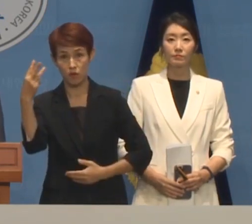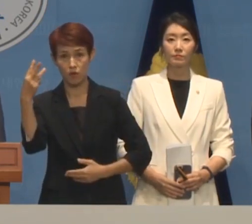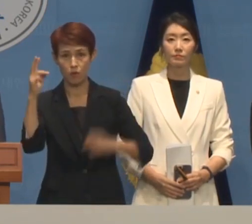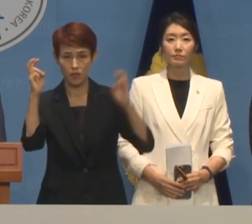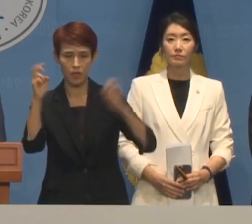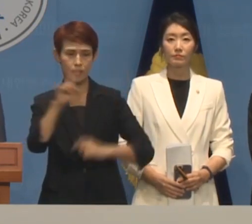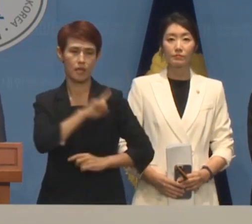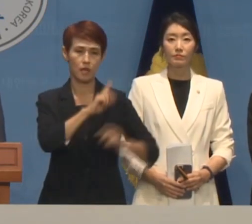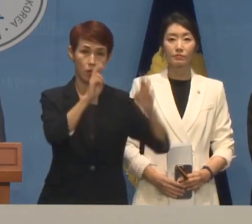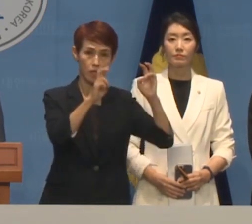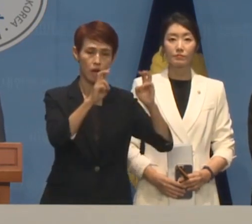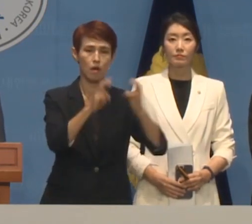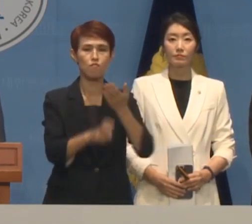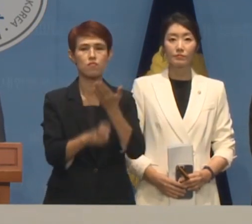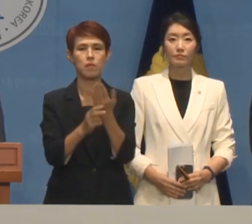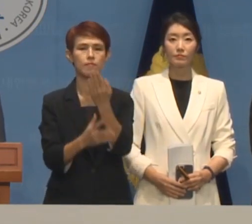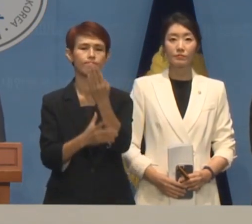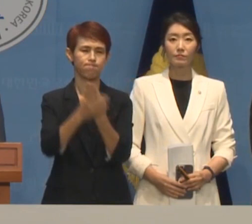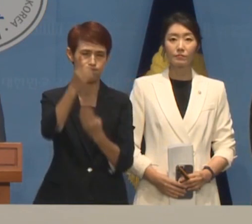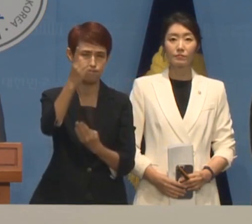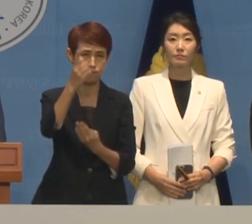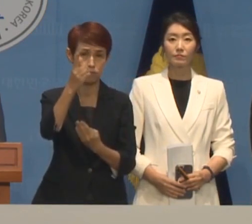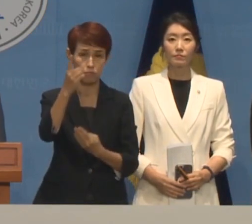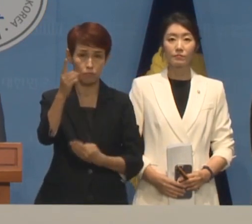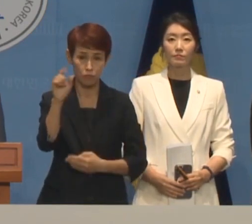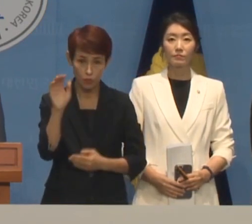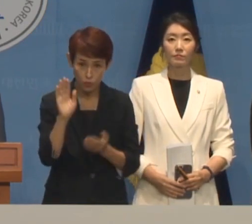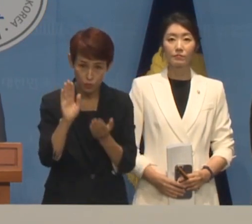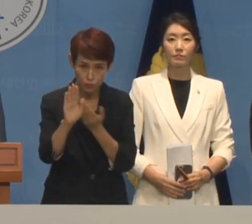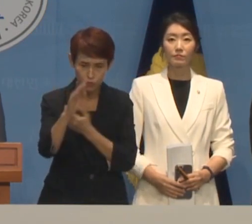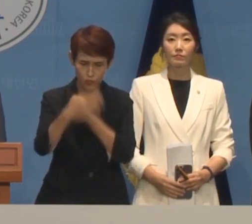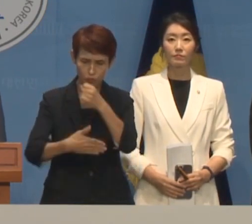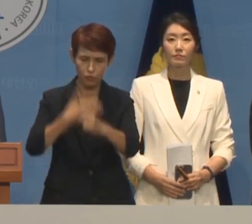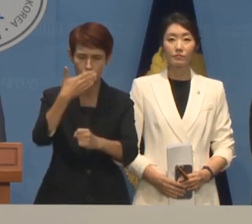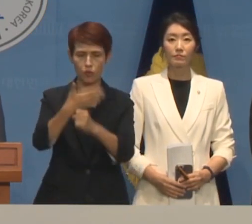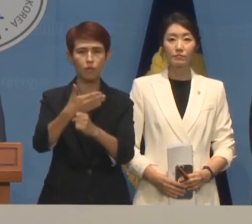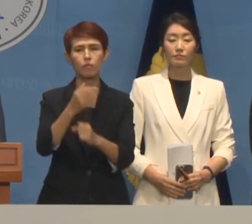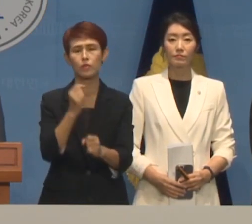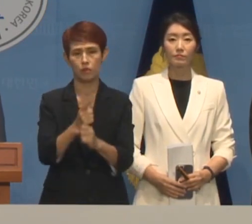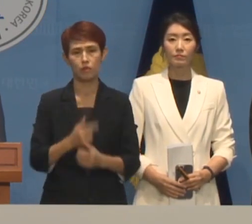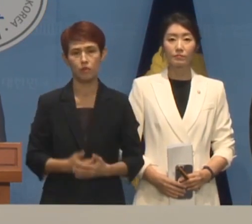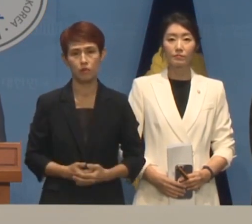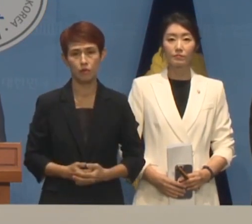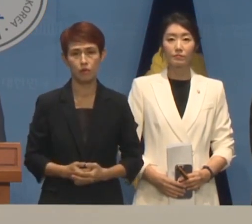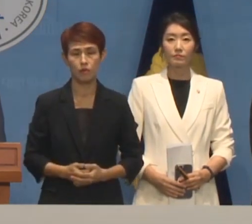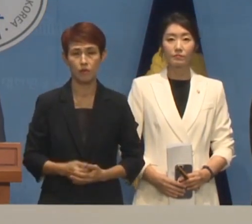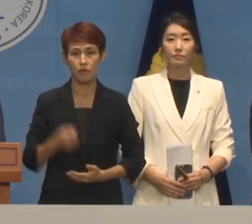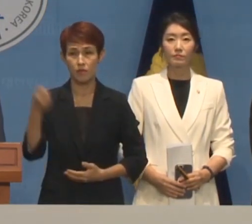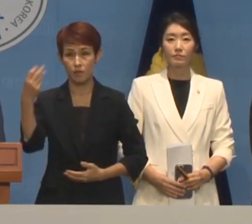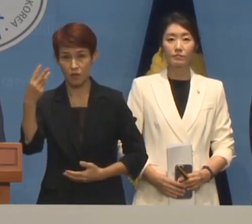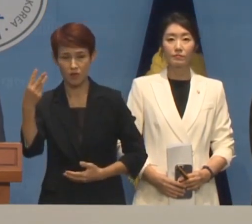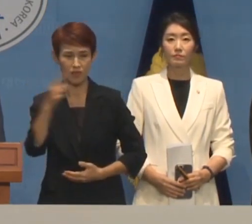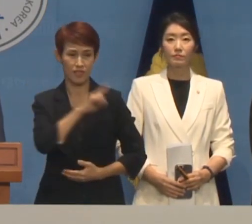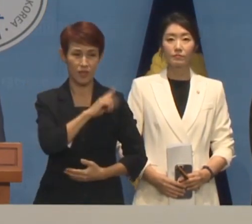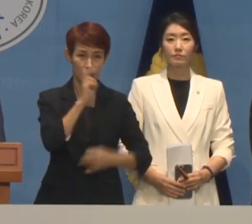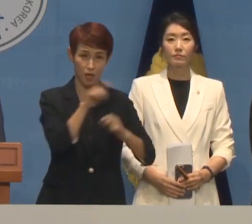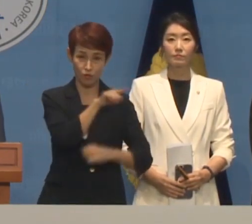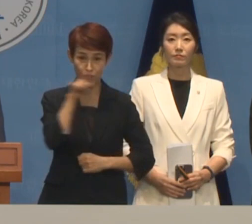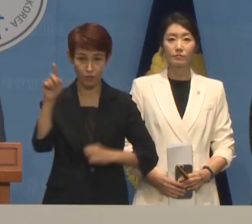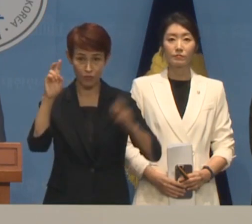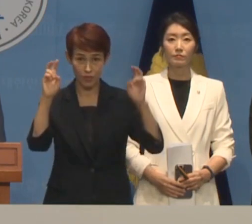삼성물산과 제일모직의 불법적인 합병 이후 9년이 지나고 있습니다. 당시 삼성물산과 제일모직